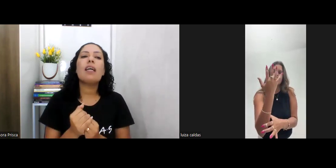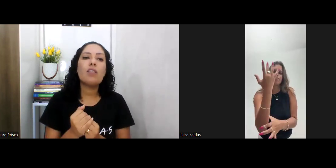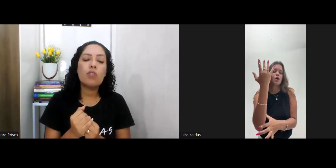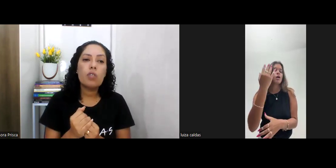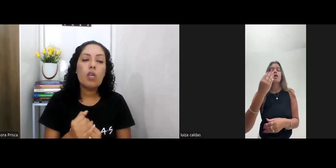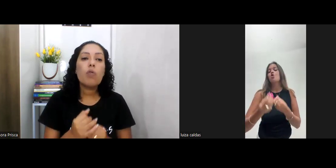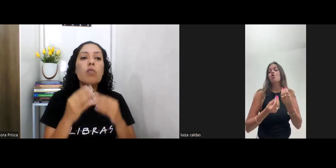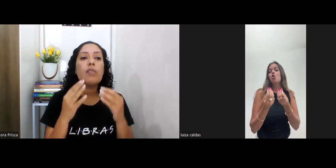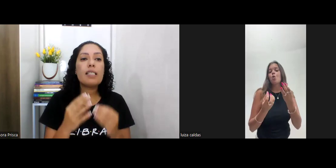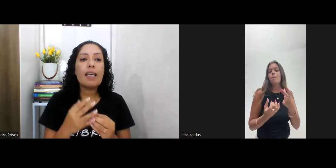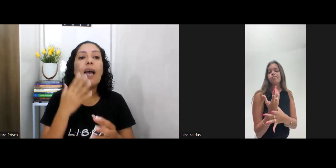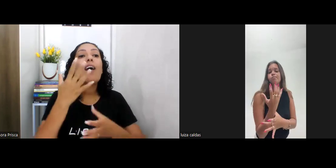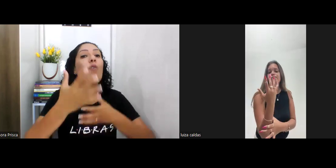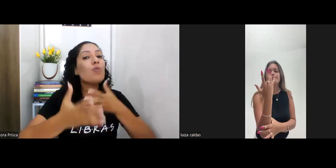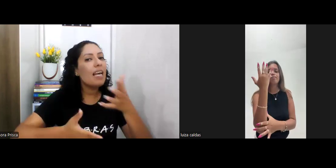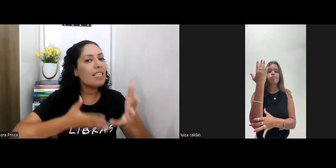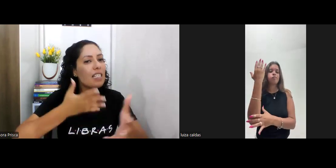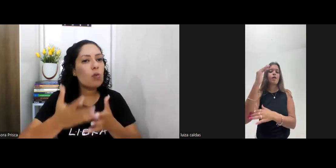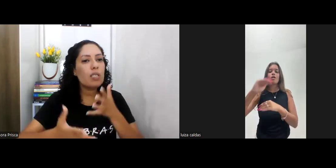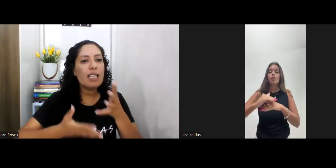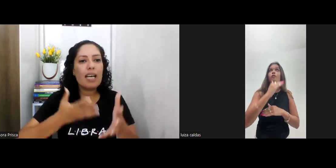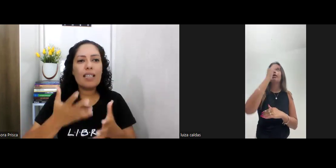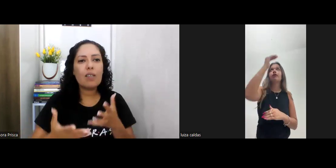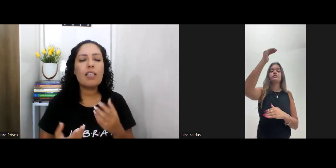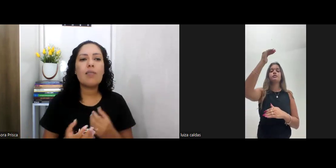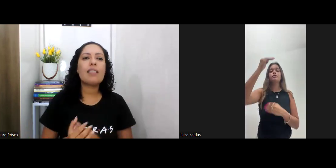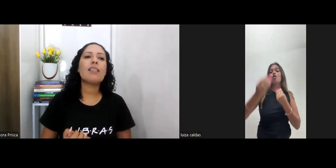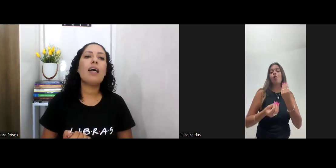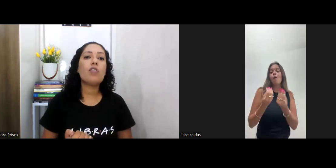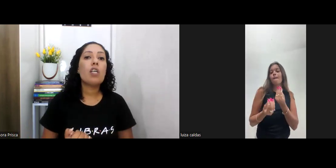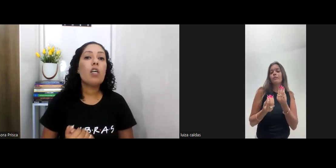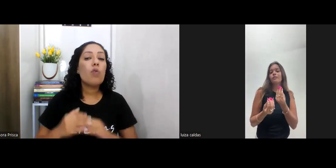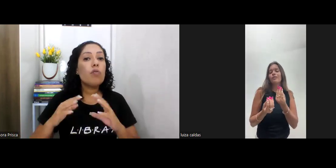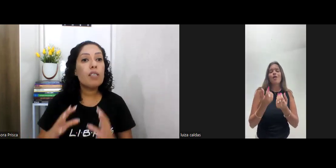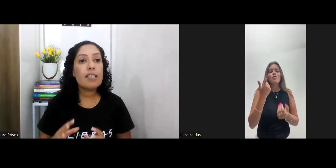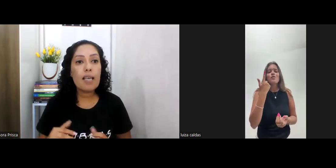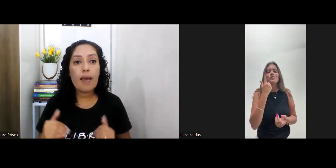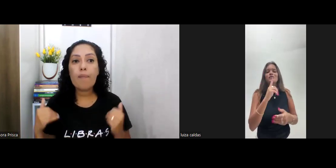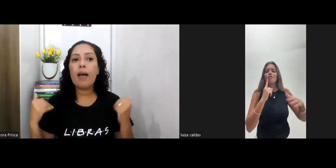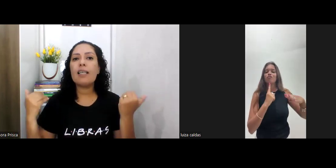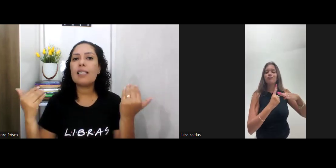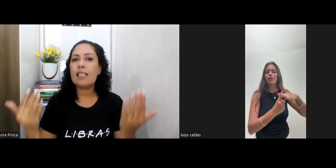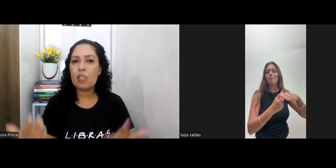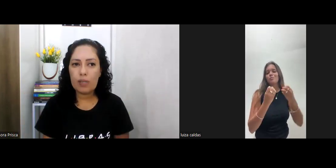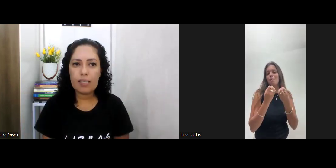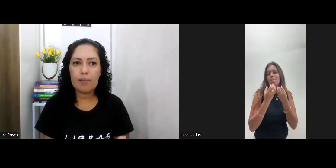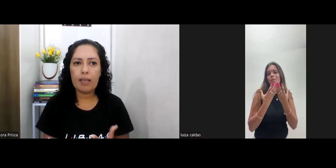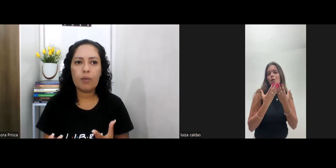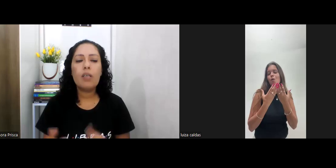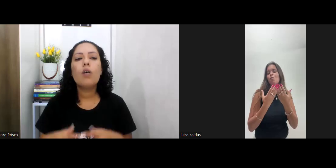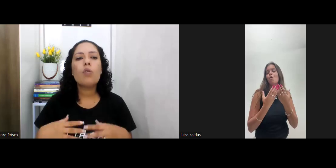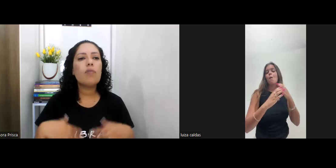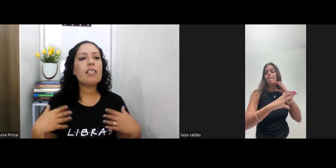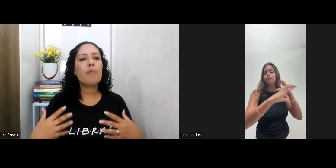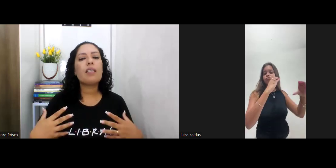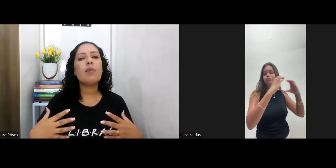de qualidade, quando você consegue se comunicar dentro da língua de sinais, quando você repassa esse